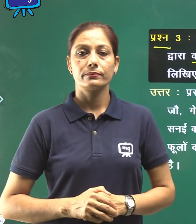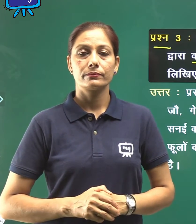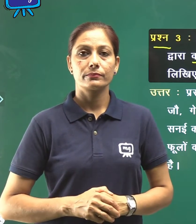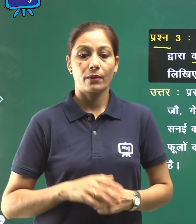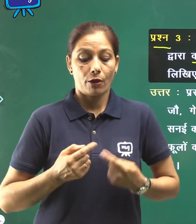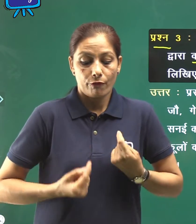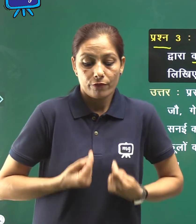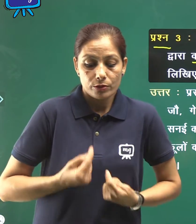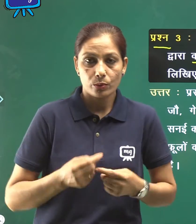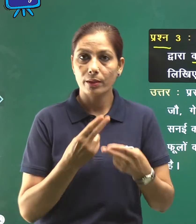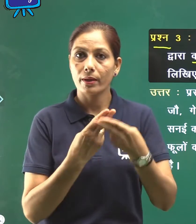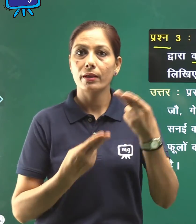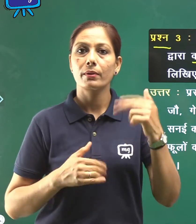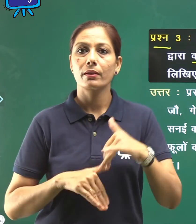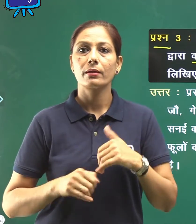फसलों के बारे में